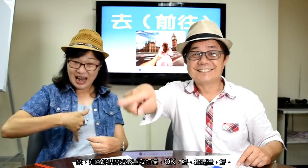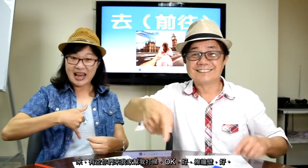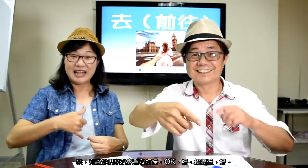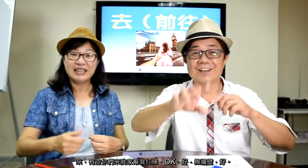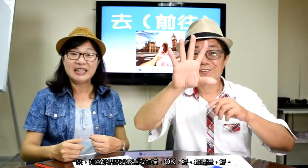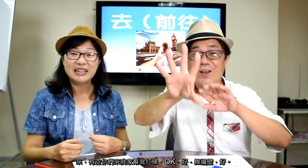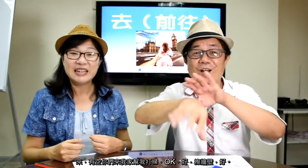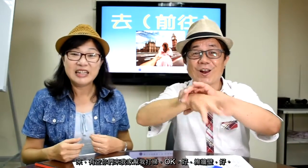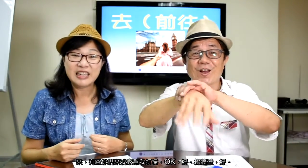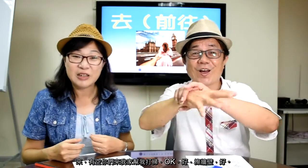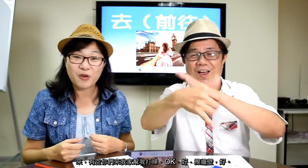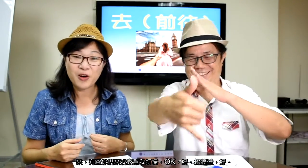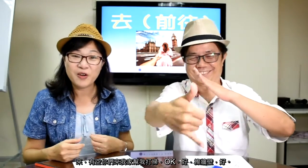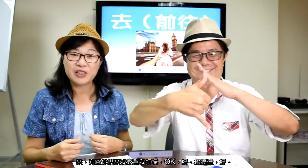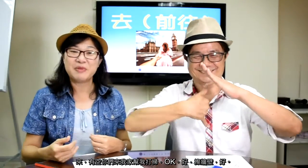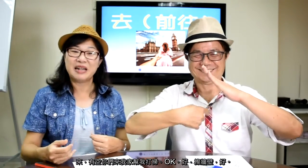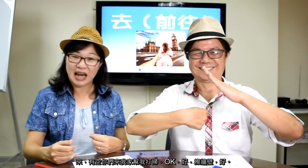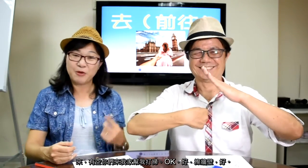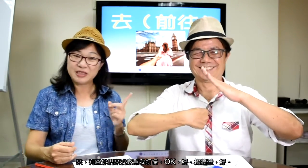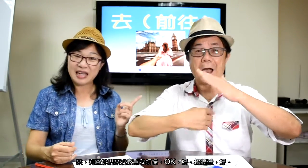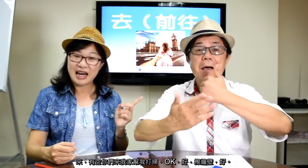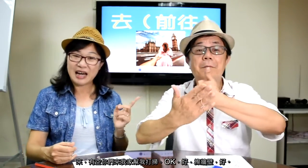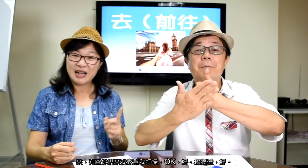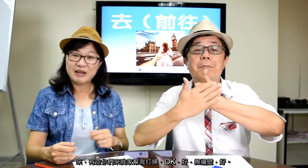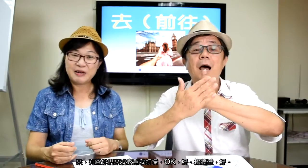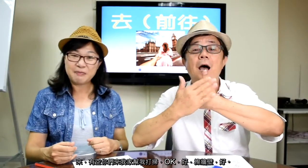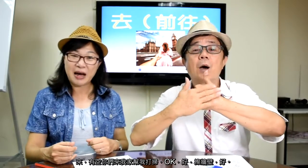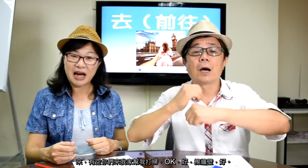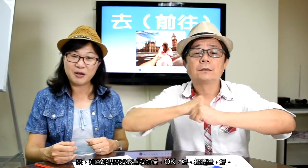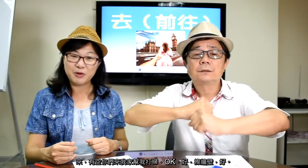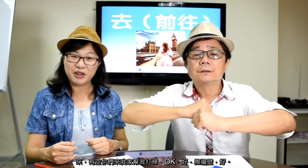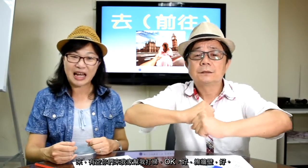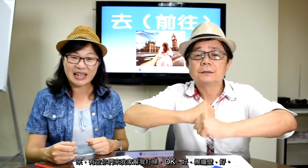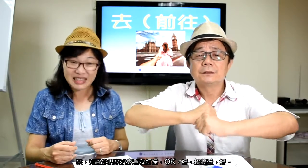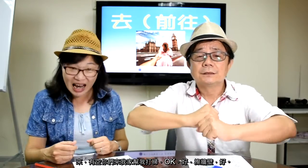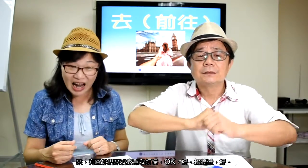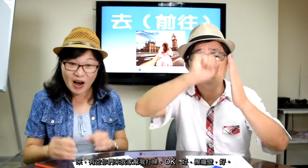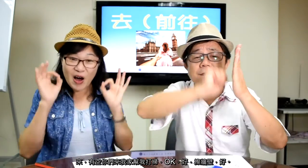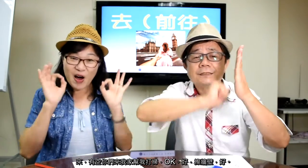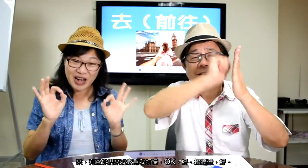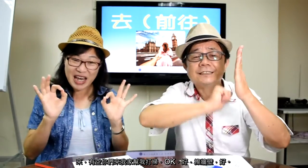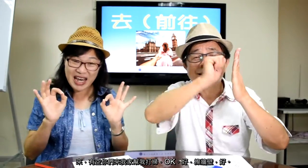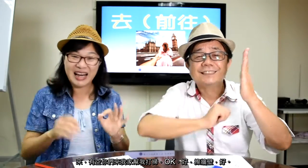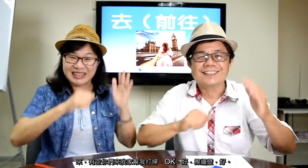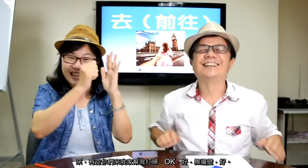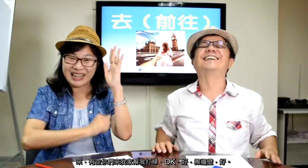来，有空你们来我家帮我打扫 ，OK， 好，擦